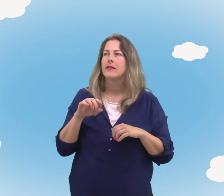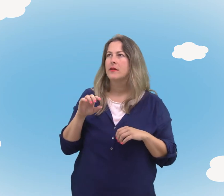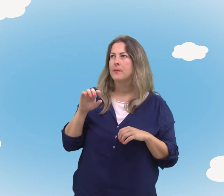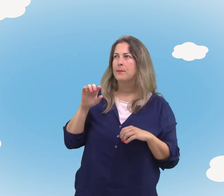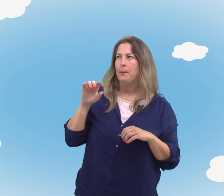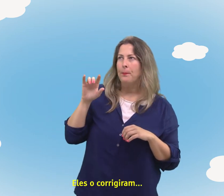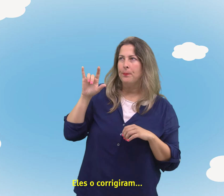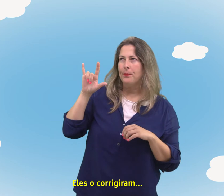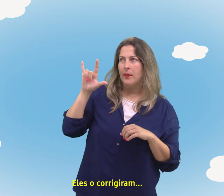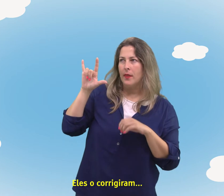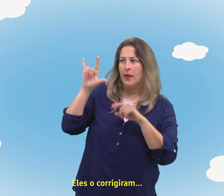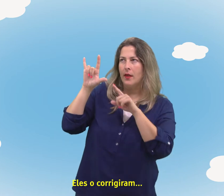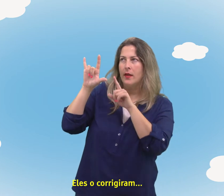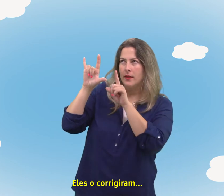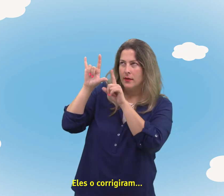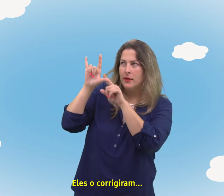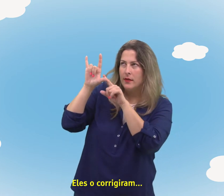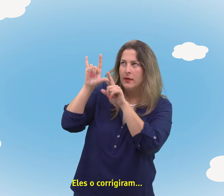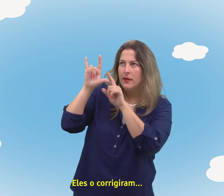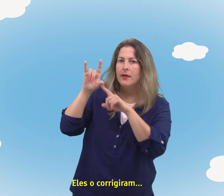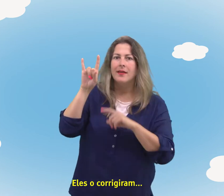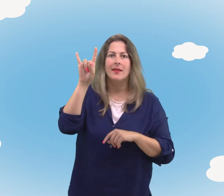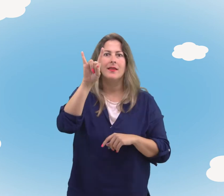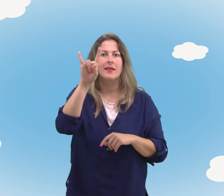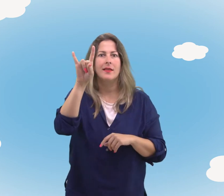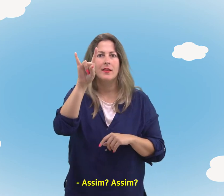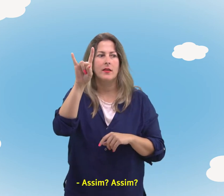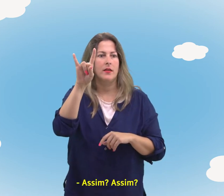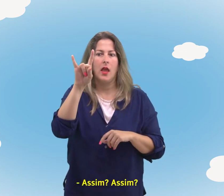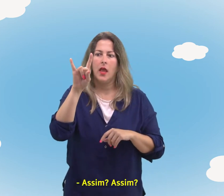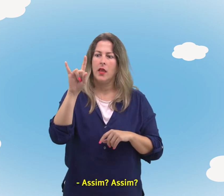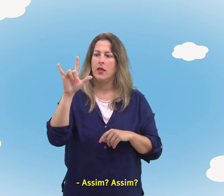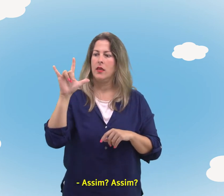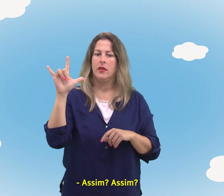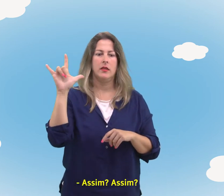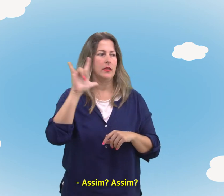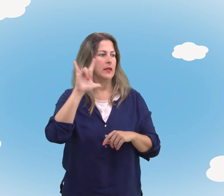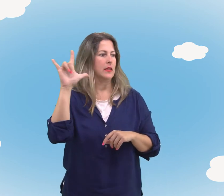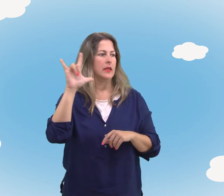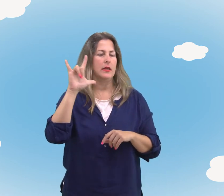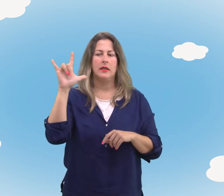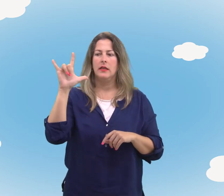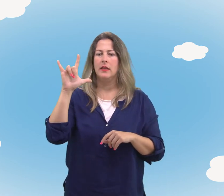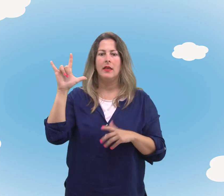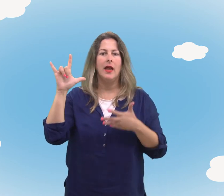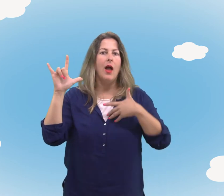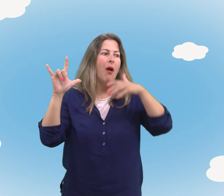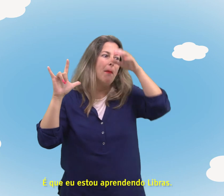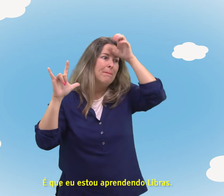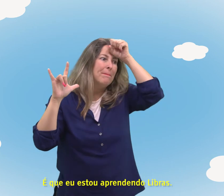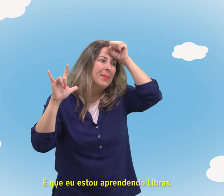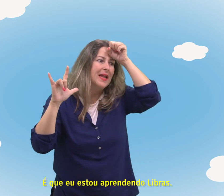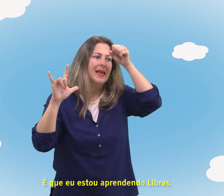eles o corrigiram a r é assim que eu tô aprendendo